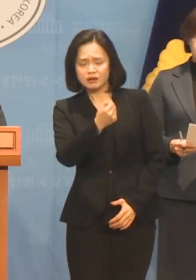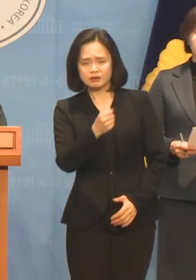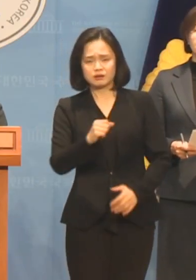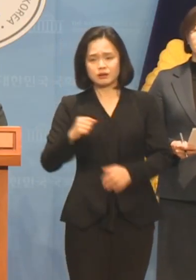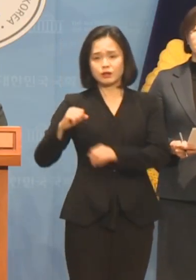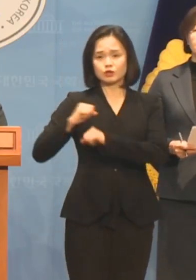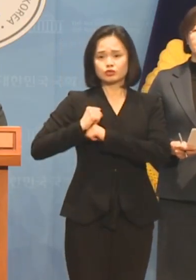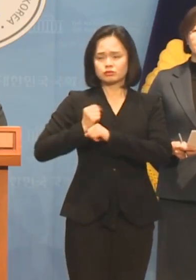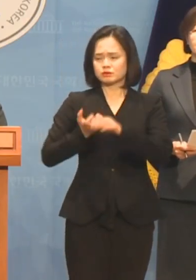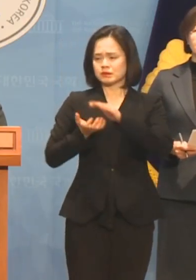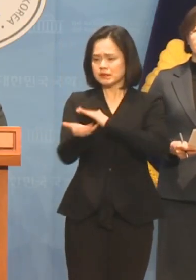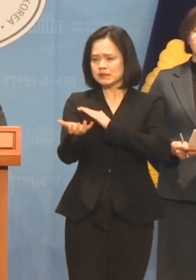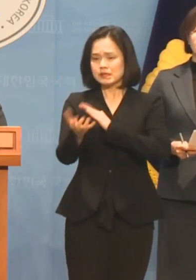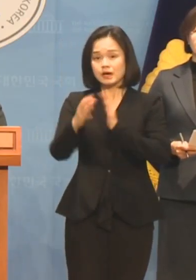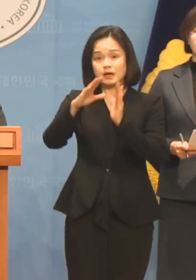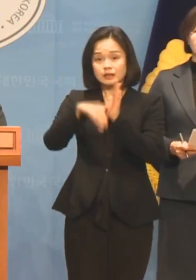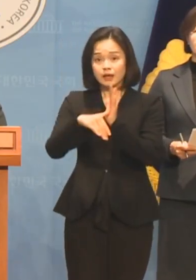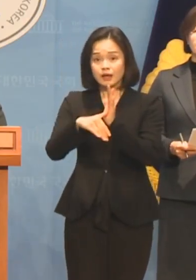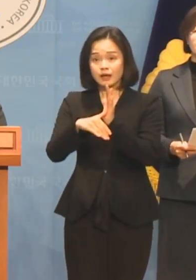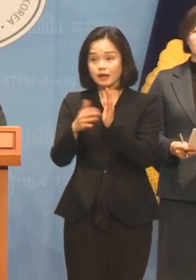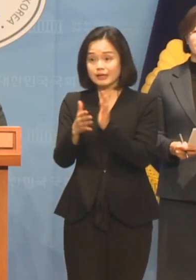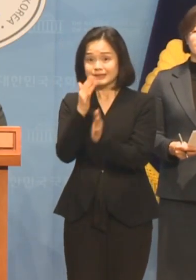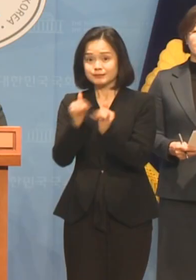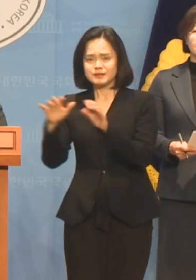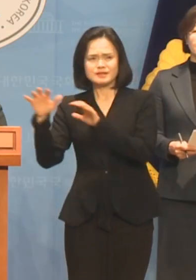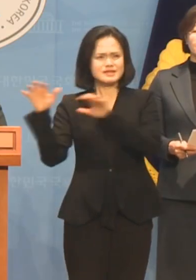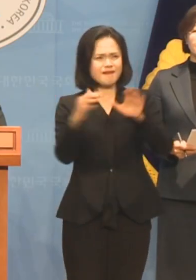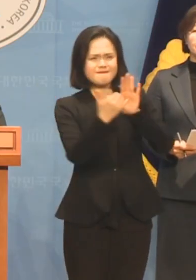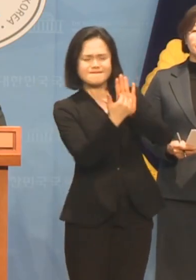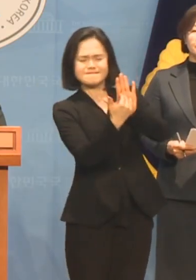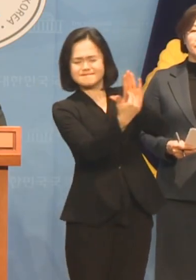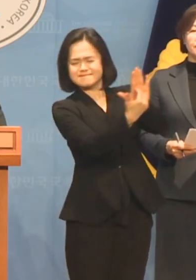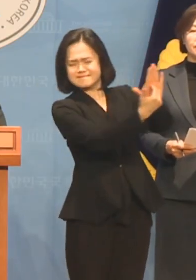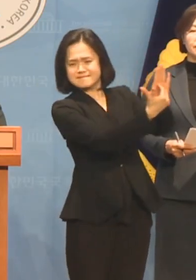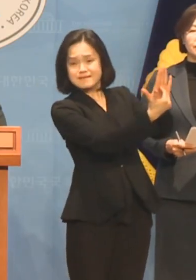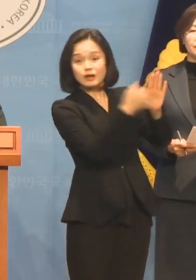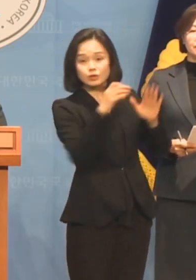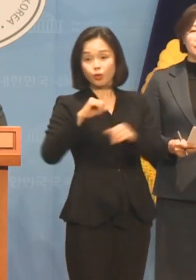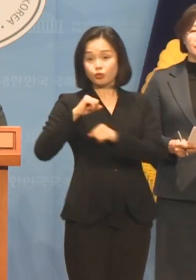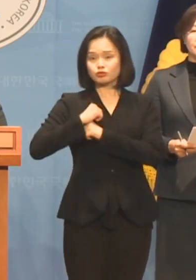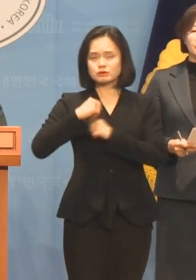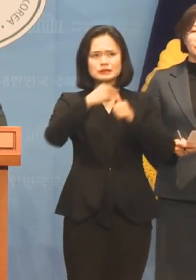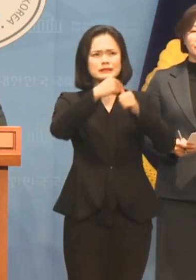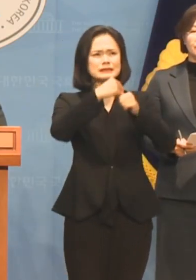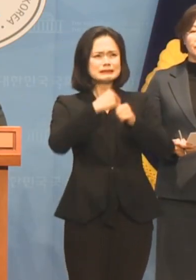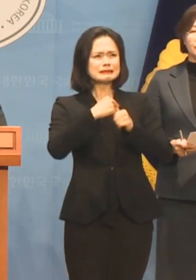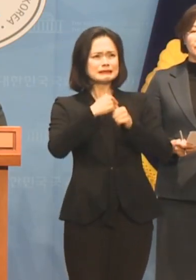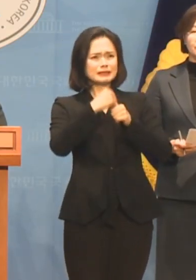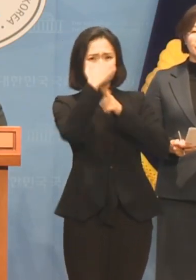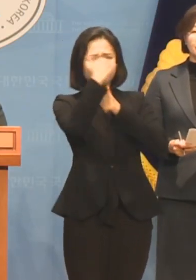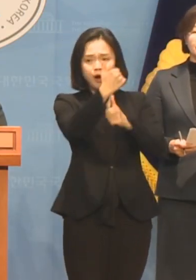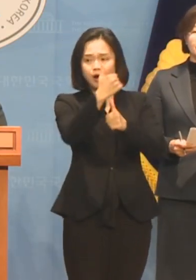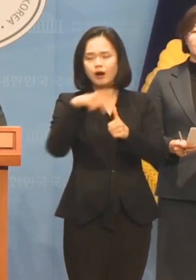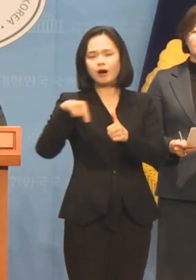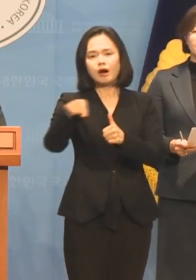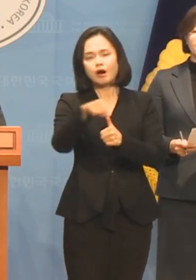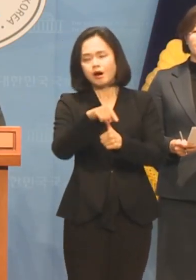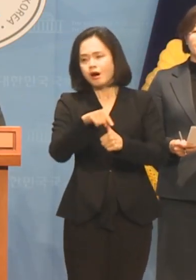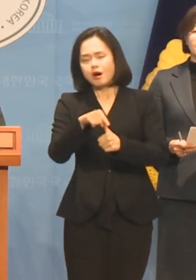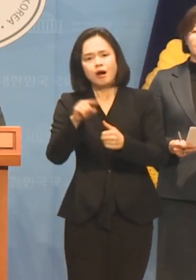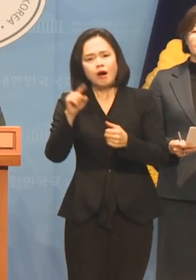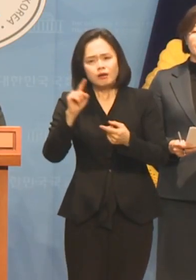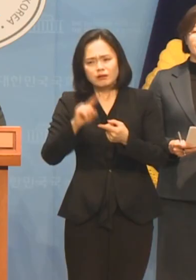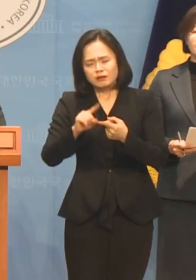보좌관들, 계엄에 동원된 장병들은 1차 트라우마 경험자이며 장병들의 가족과 언론 보도, SNS 등을